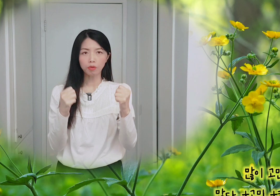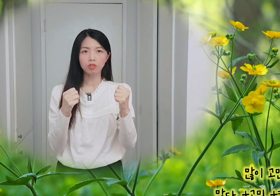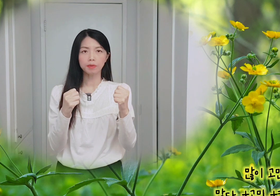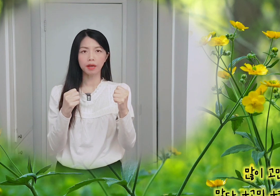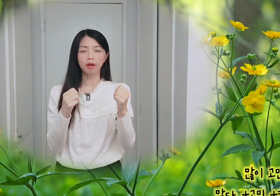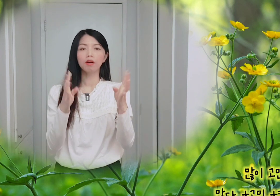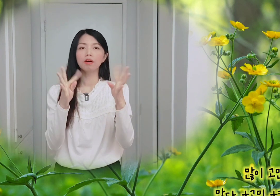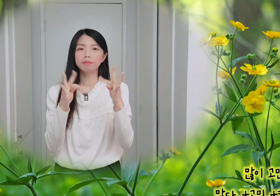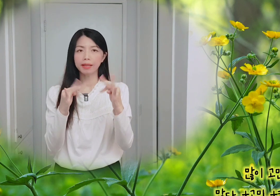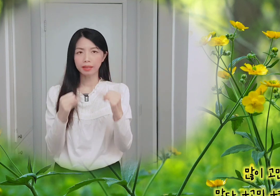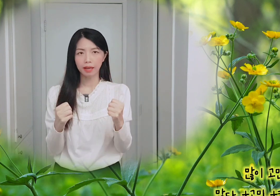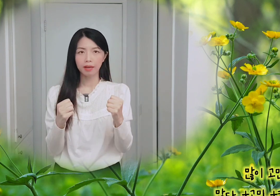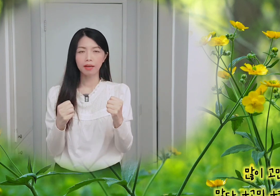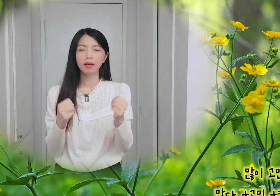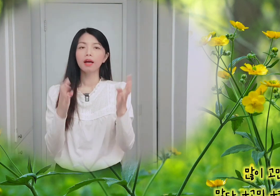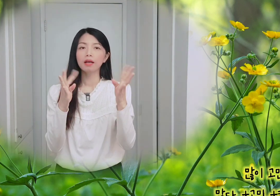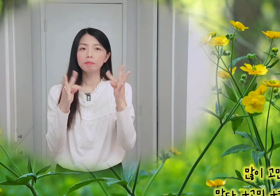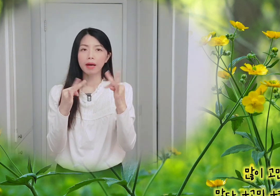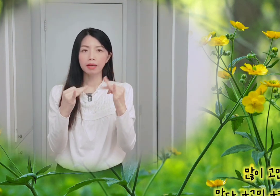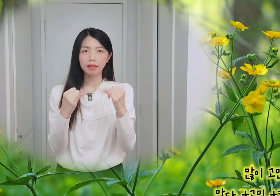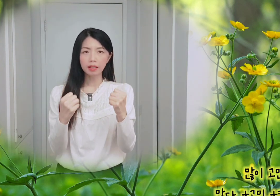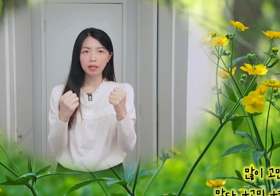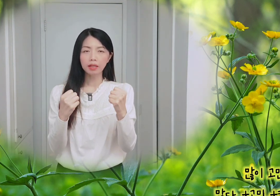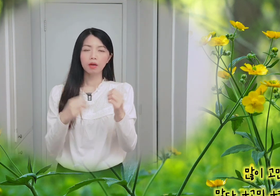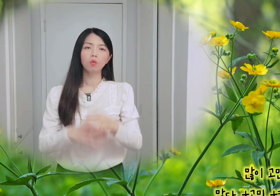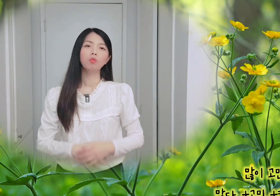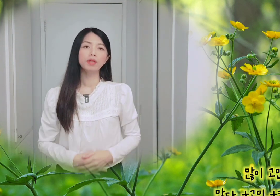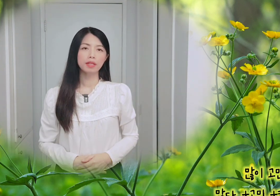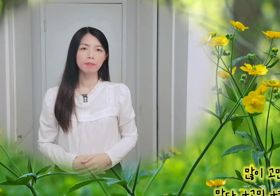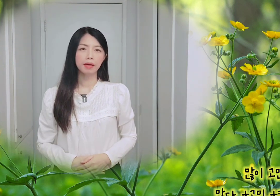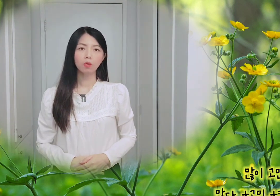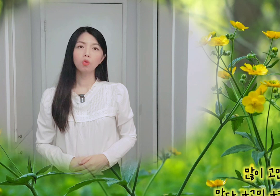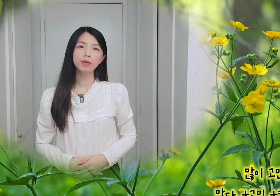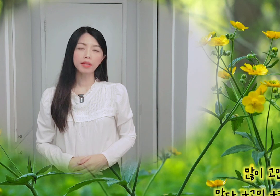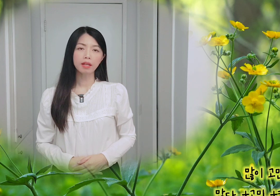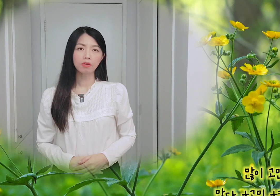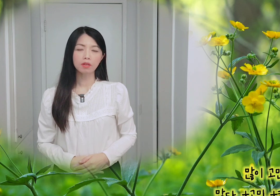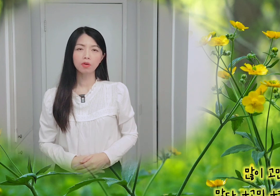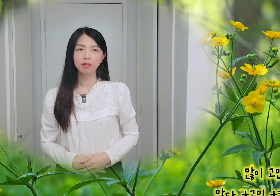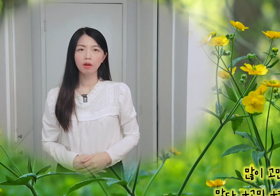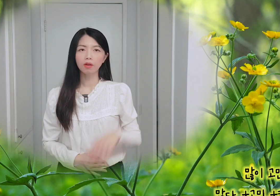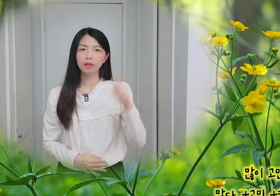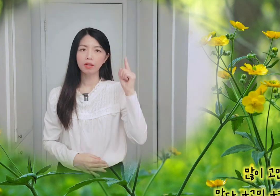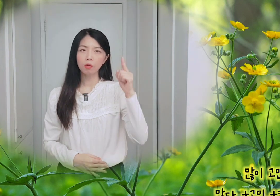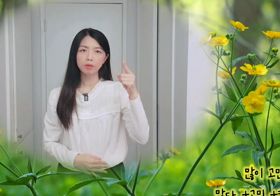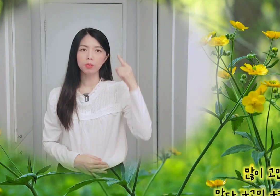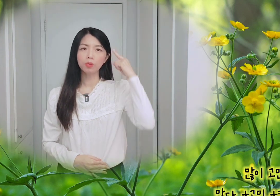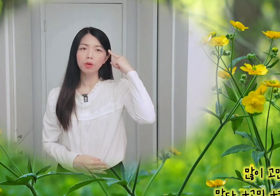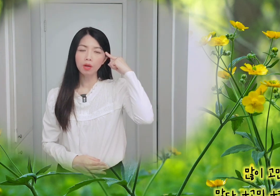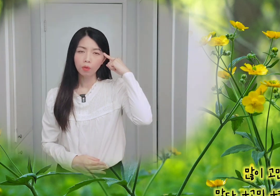차례대로 접어주시면 돼요. 많다. 많이 고민했지만 고민하다 이런 뜻의 수어는요.